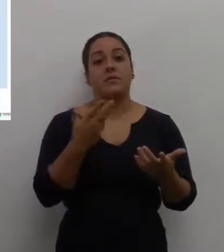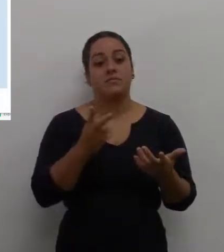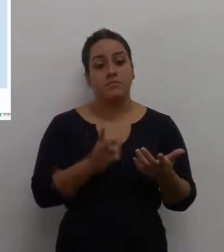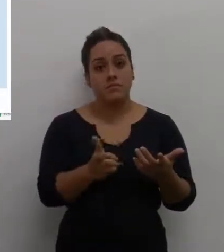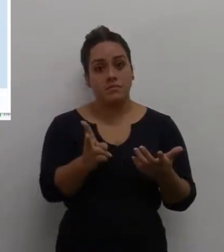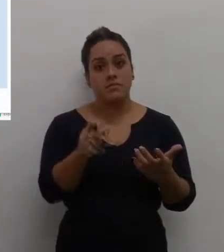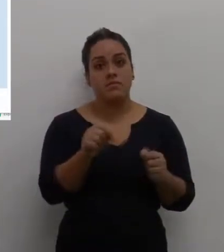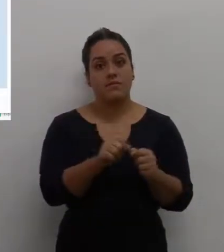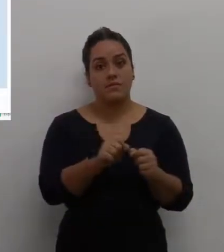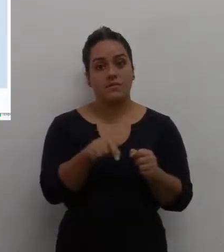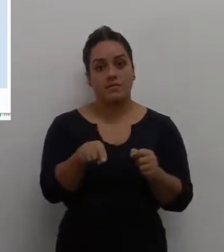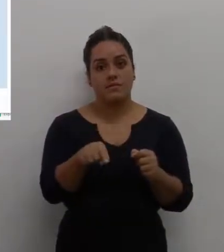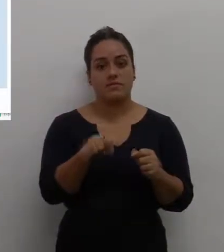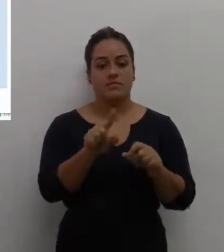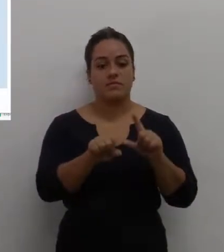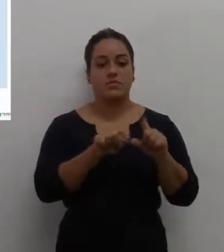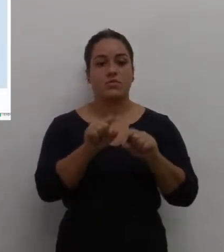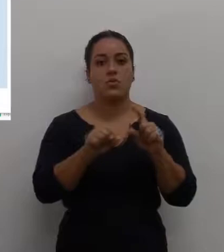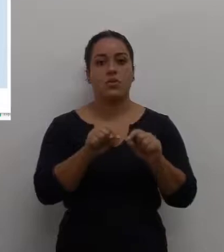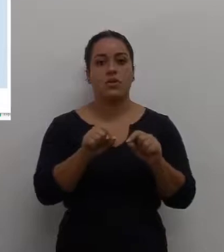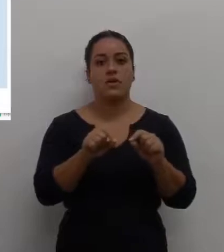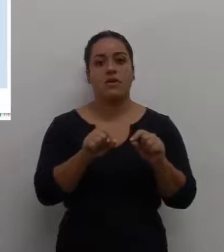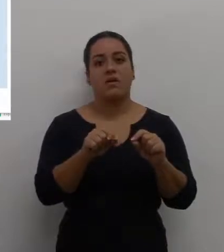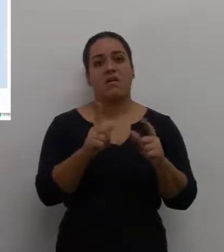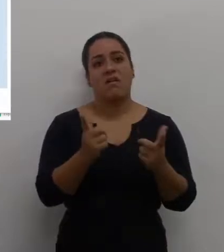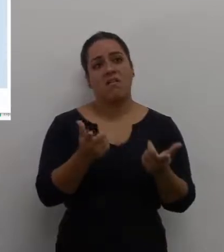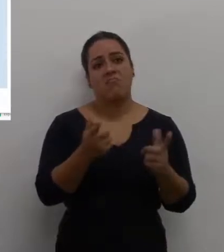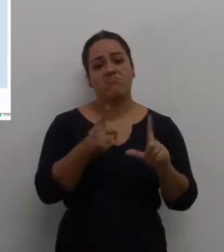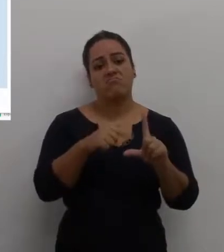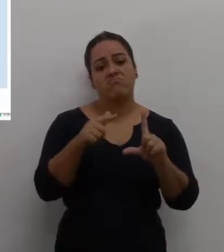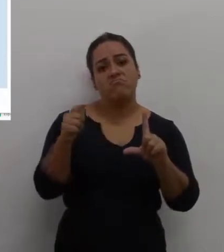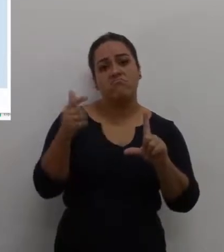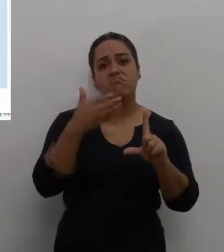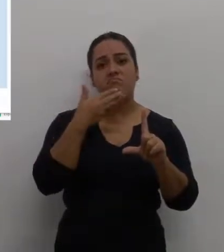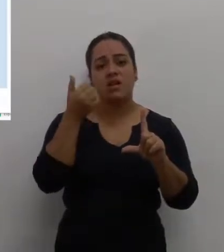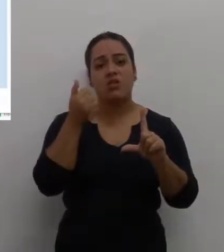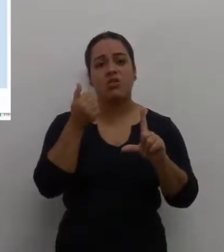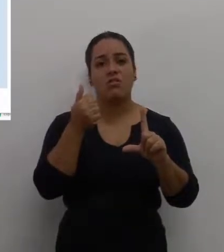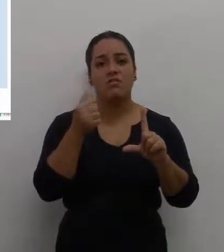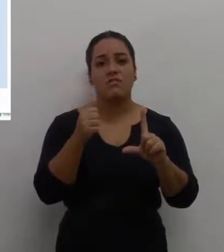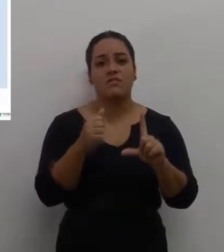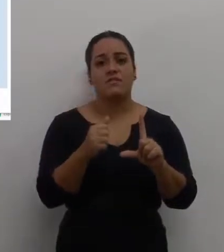Muito bem. Agora podemos ir escolher aqui um gráfico